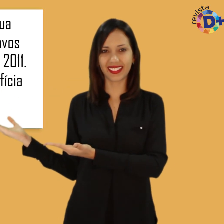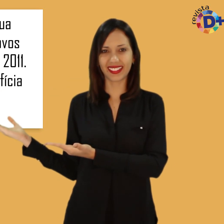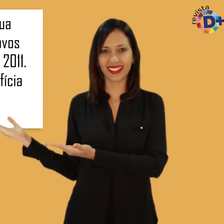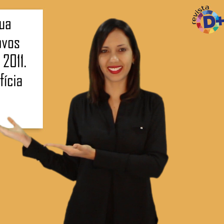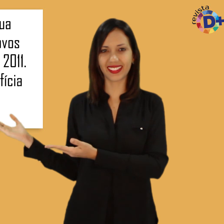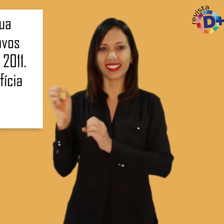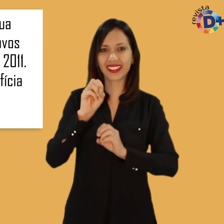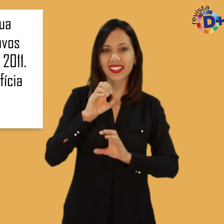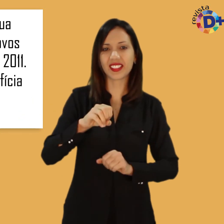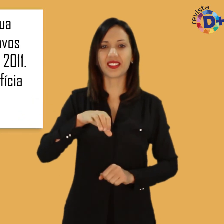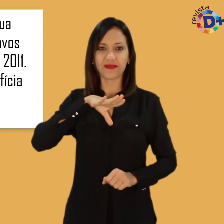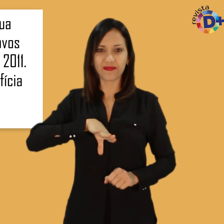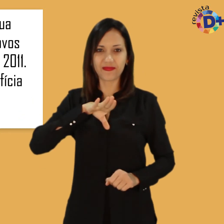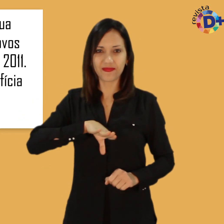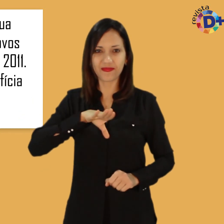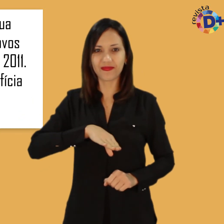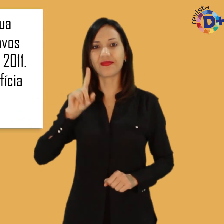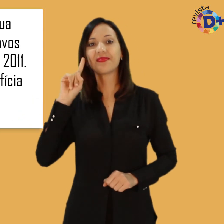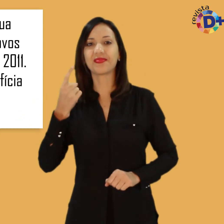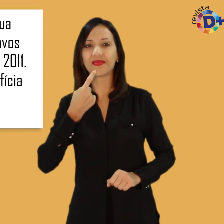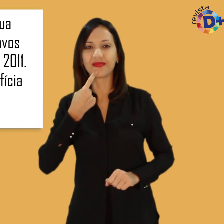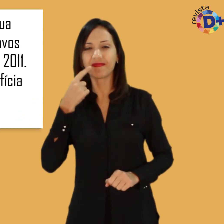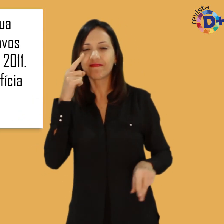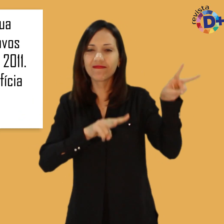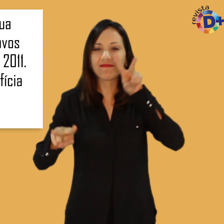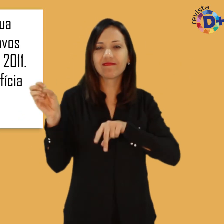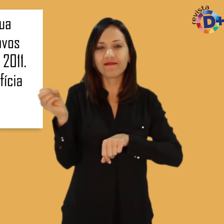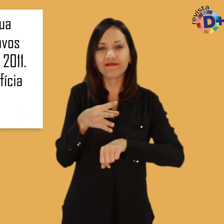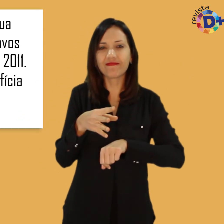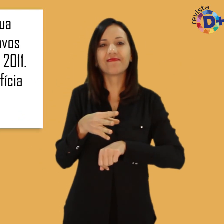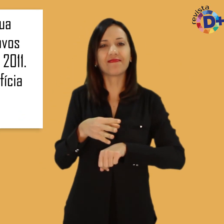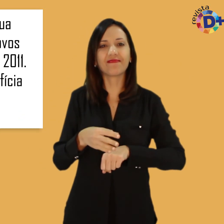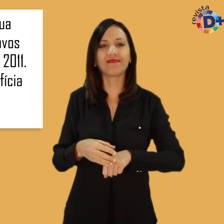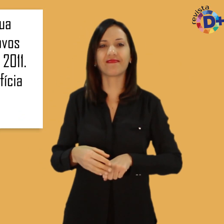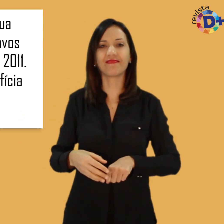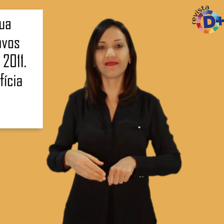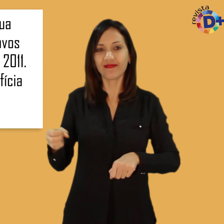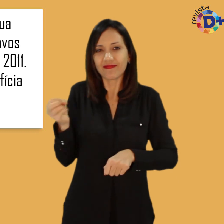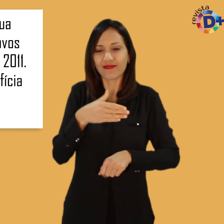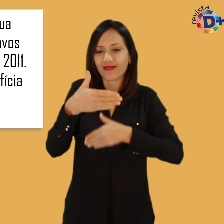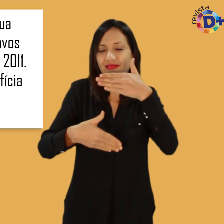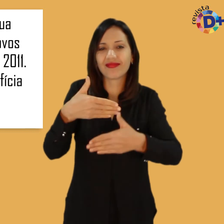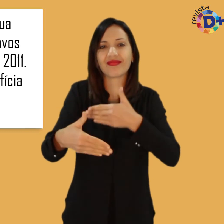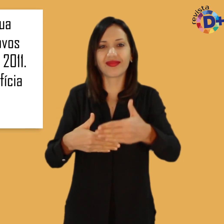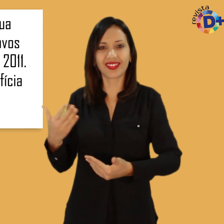para Surdos. Novos Olhares, Novas Perspectivas, 2011. 144